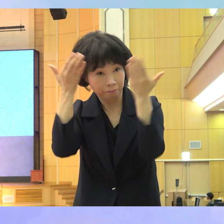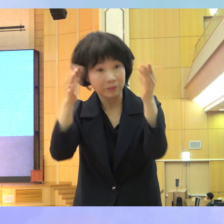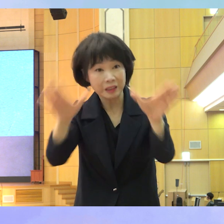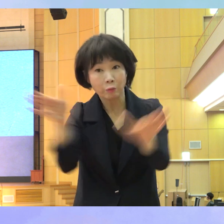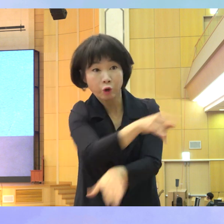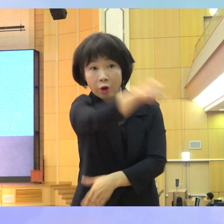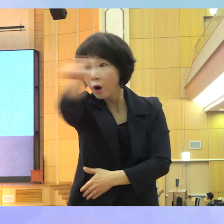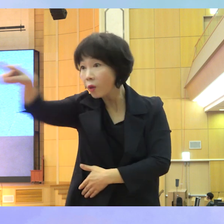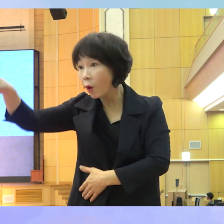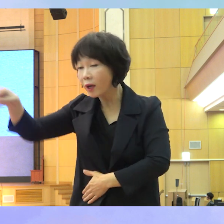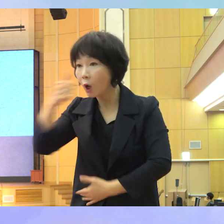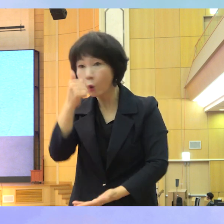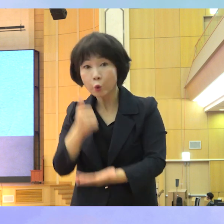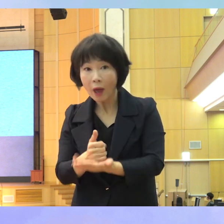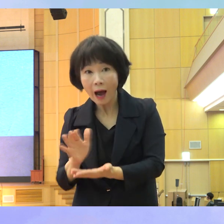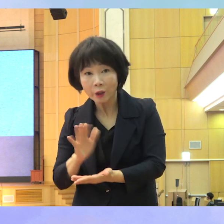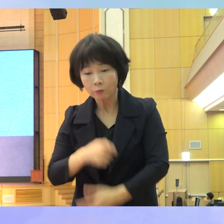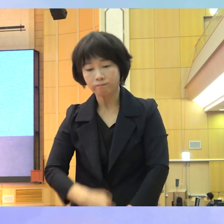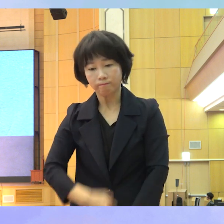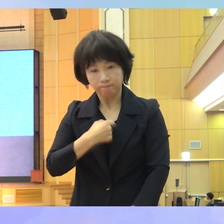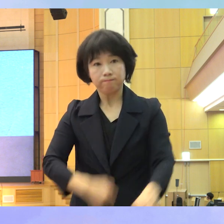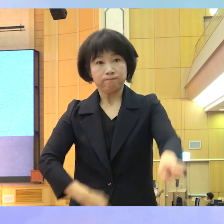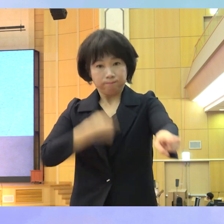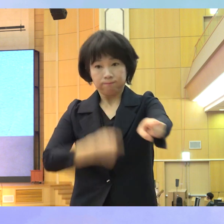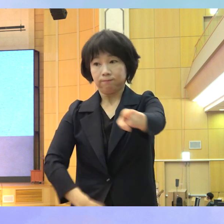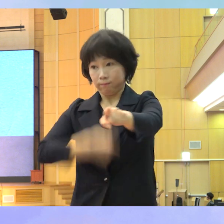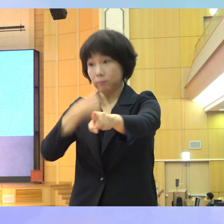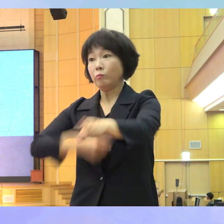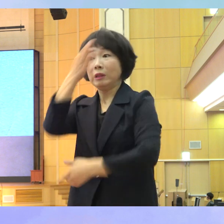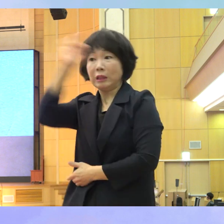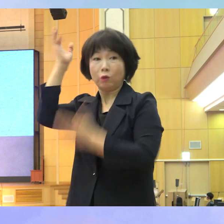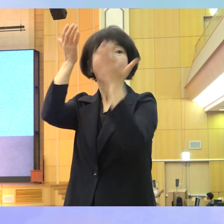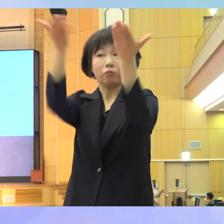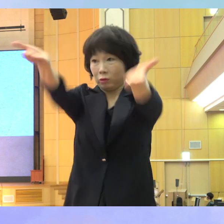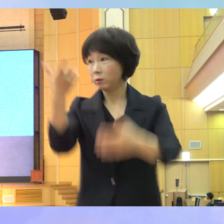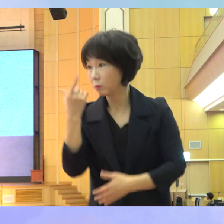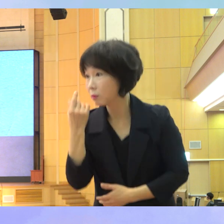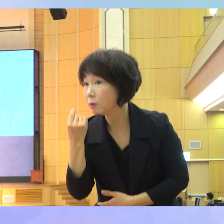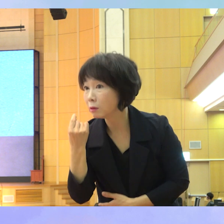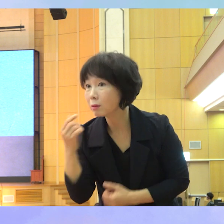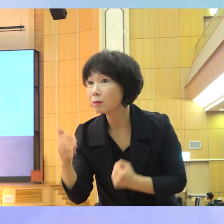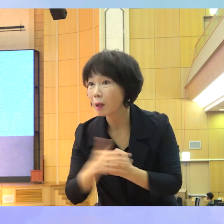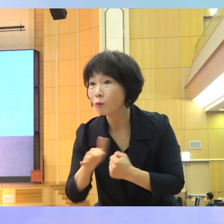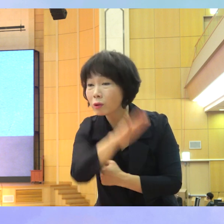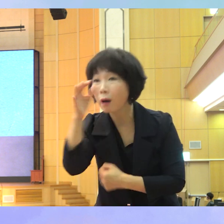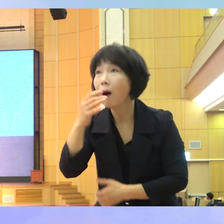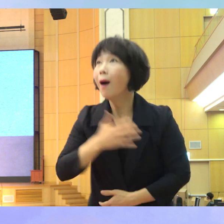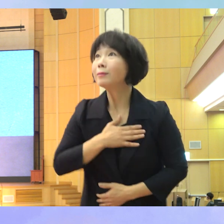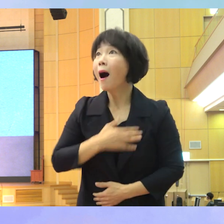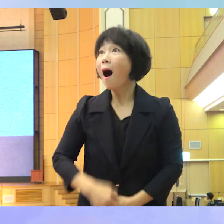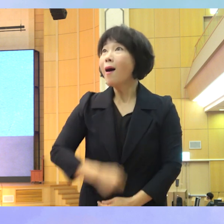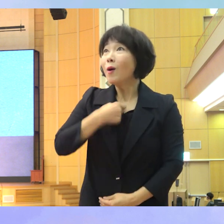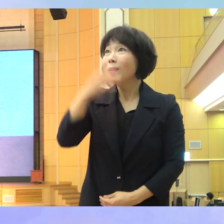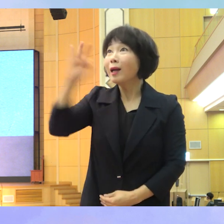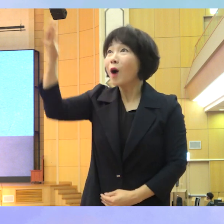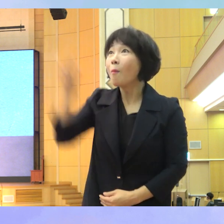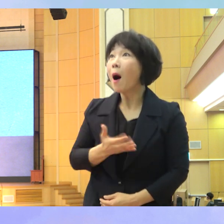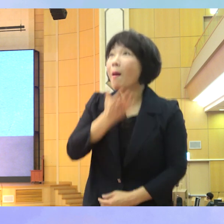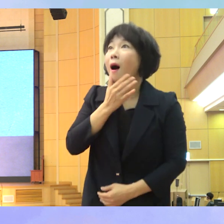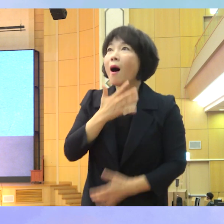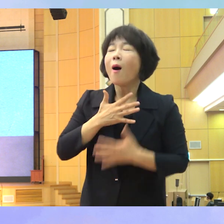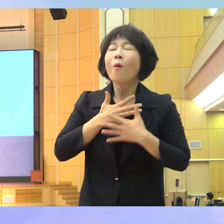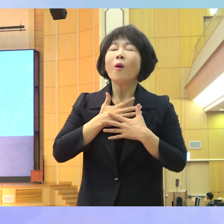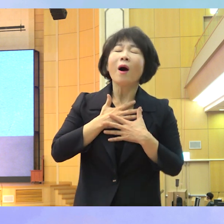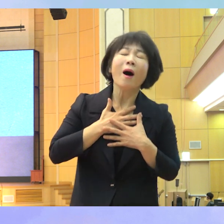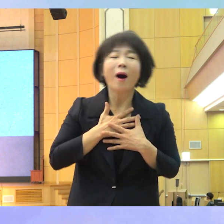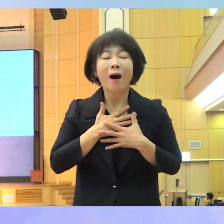의롭다 하고 칭해 준 거고, 그래서 우리는 그렇게 칭함을 받았잖아요. 그러니까